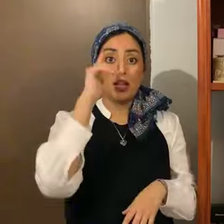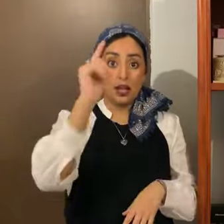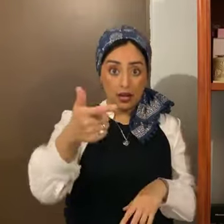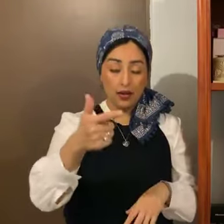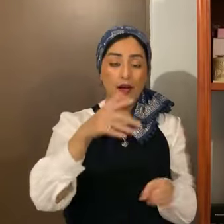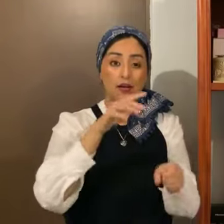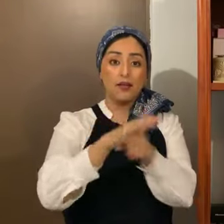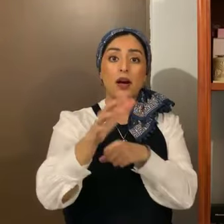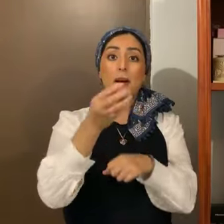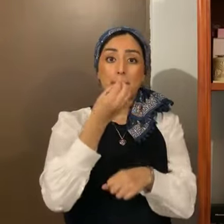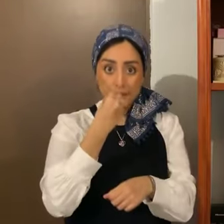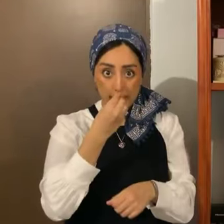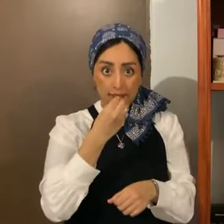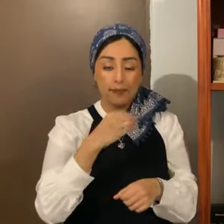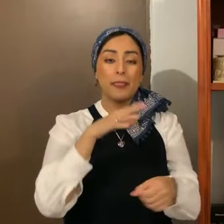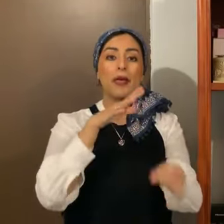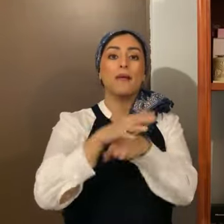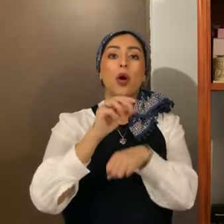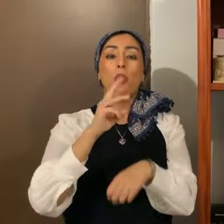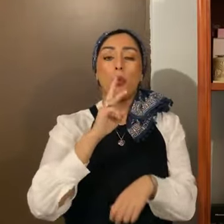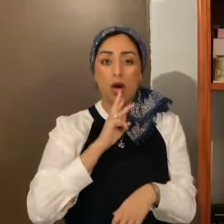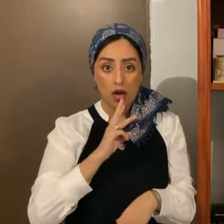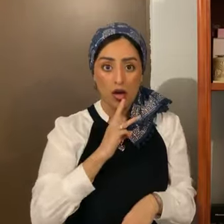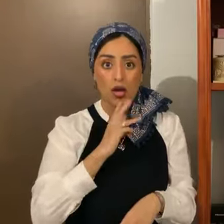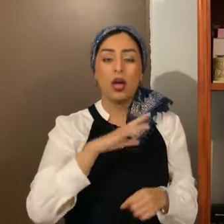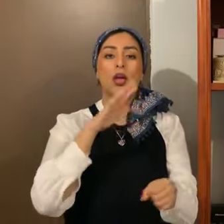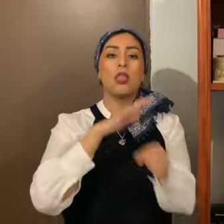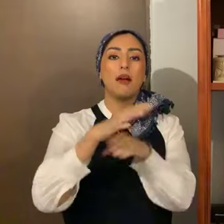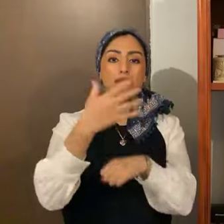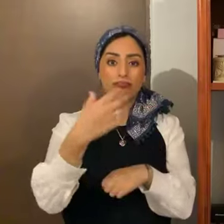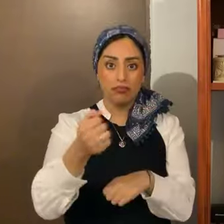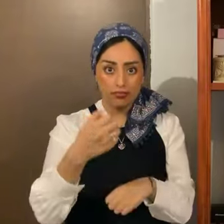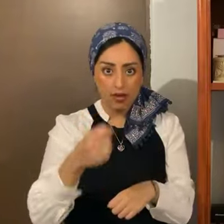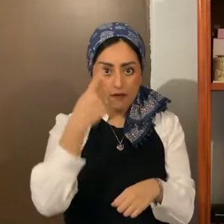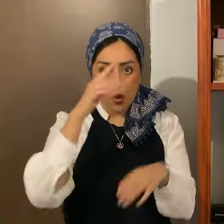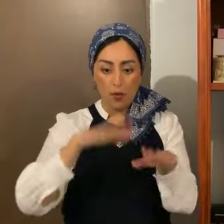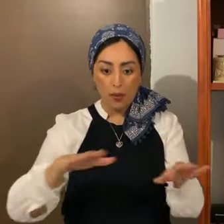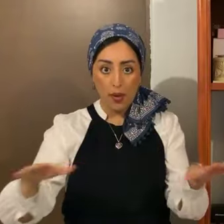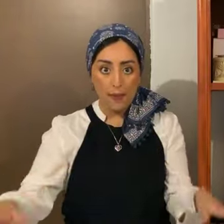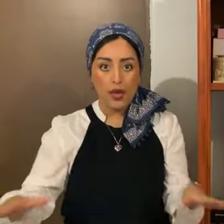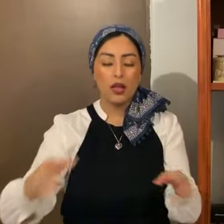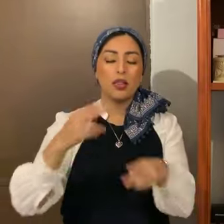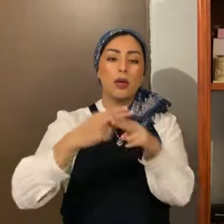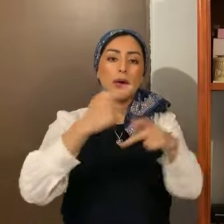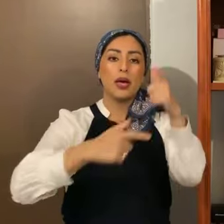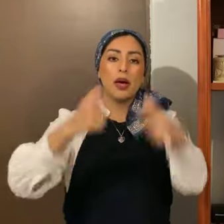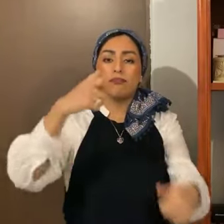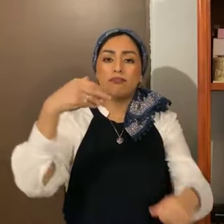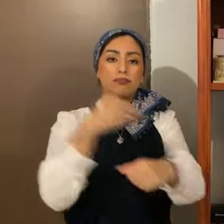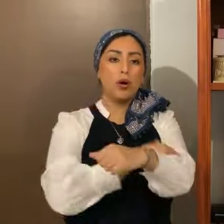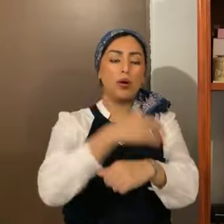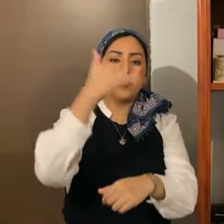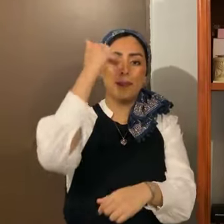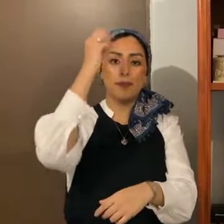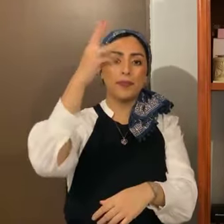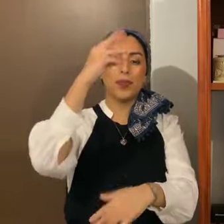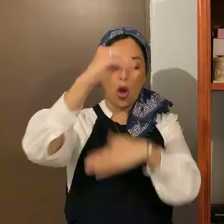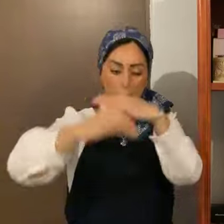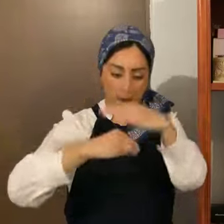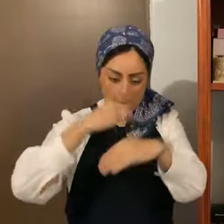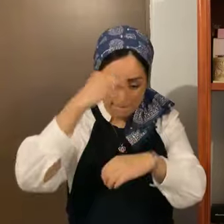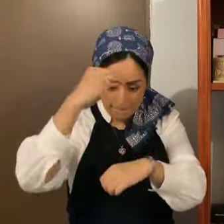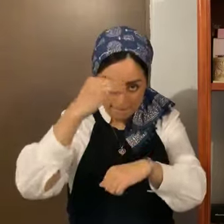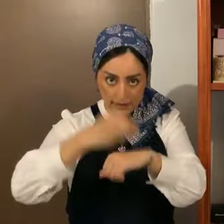pan, no falta el agua, no falta la leche para nuestros niños. En el nombre bendito y poderoso de Yahshua Mashiach